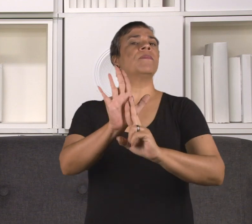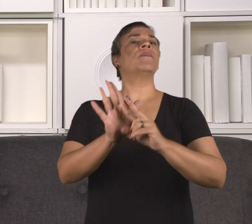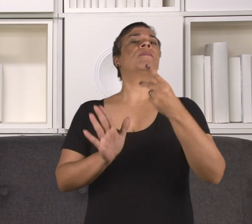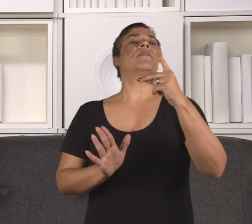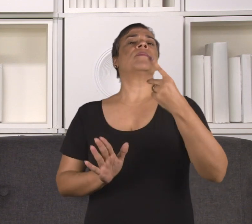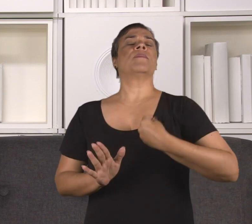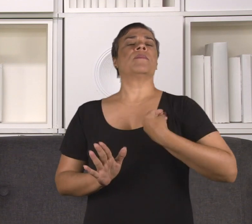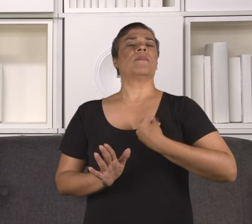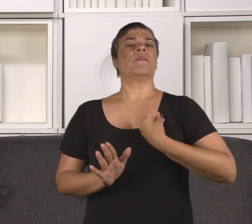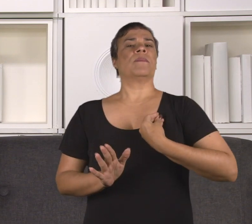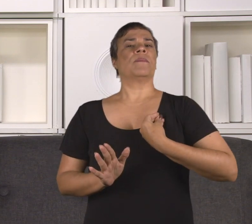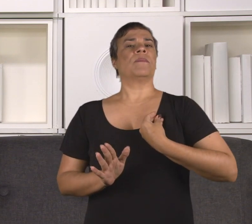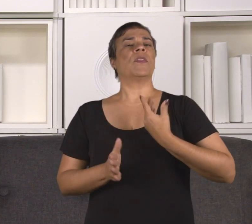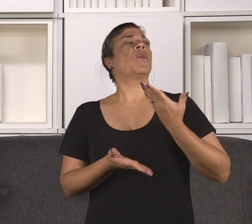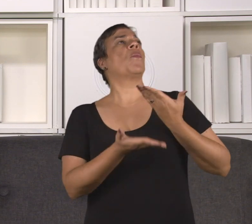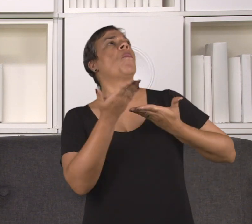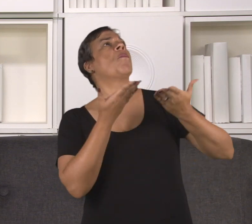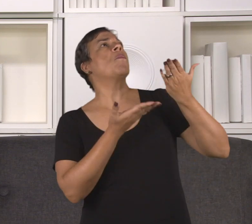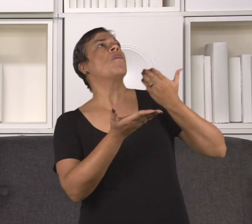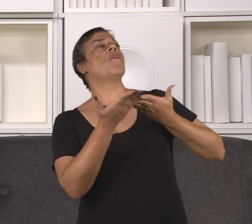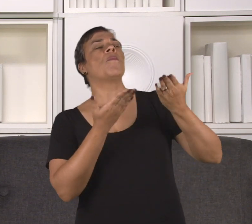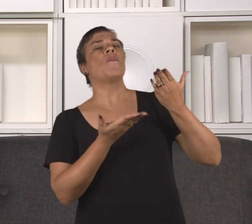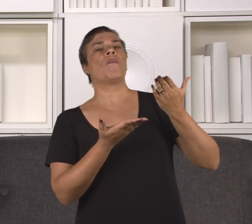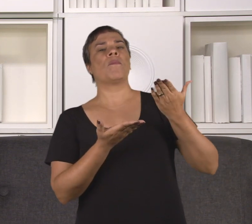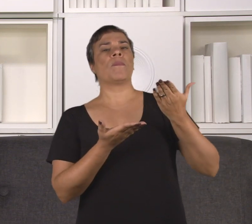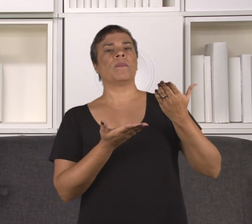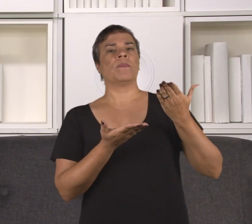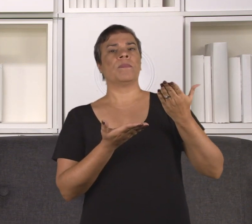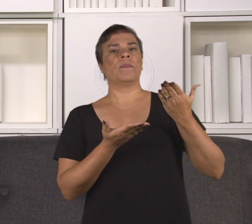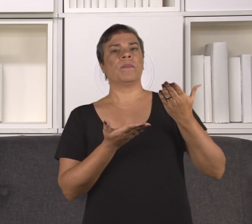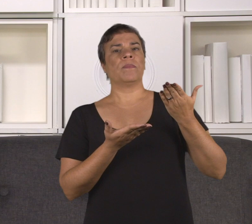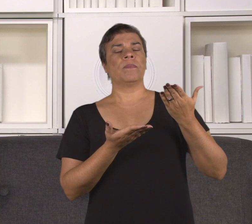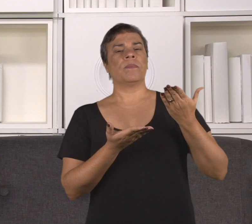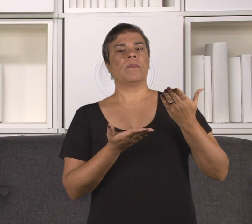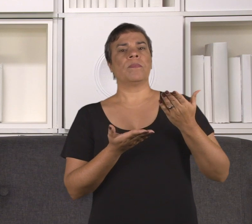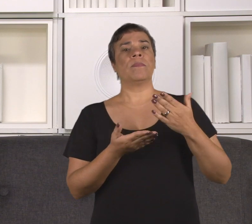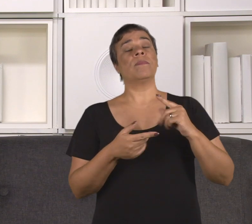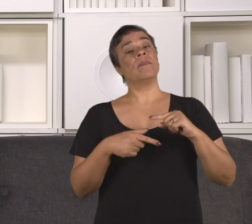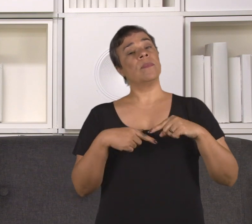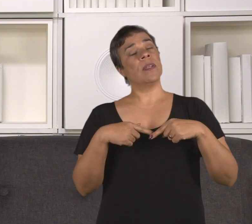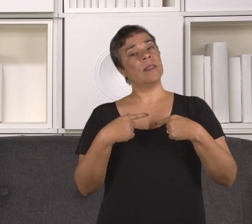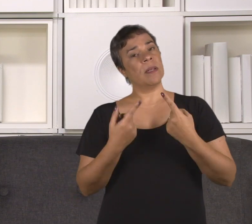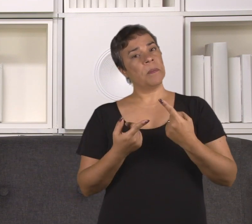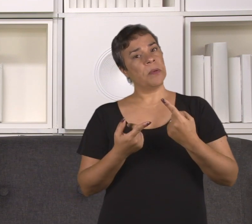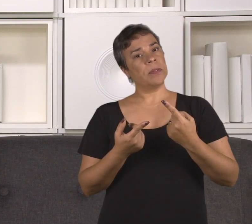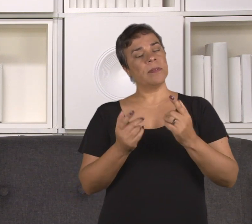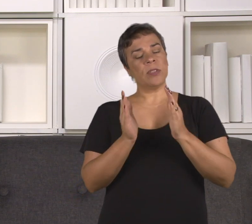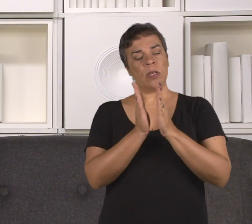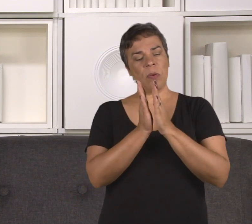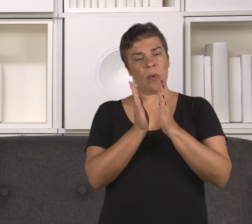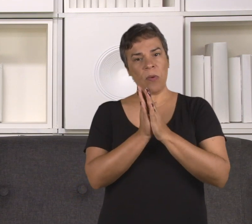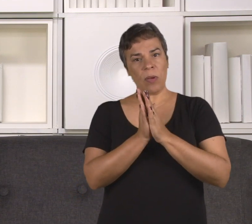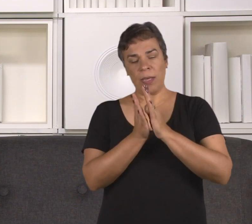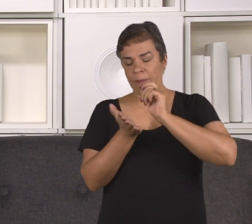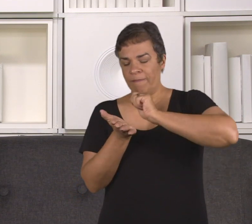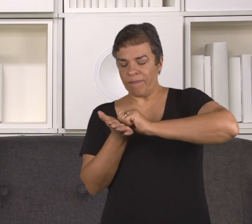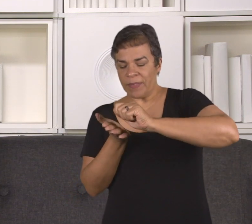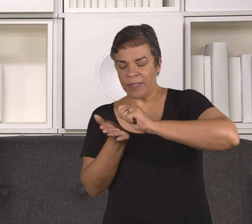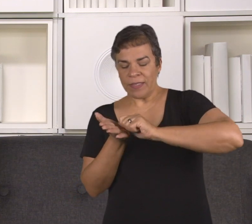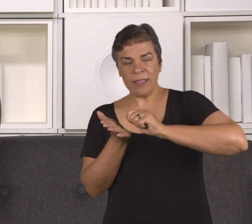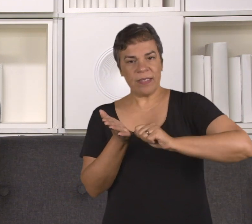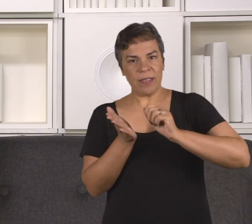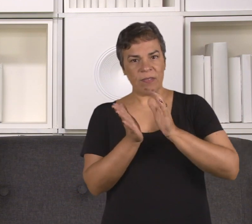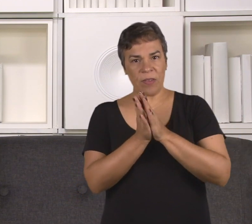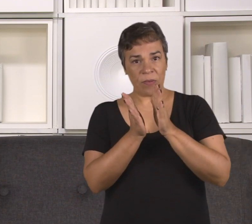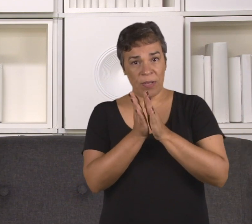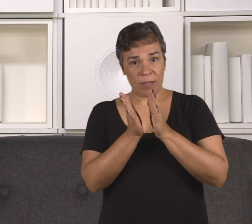relação com Ele? Com a pessoa de Jesus? E depois você escreve a sua oração a respeito de alguma